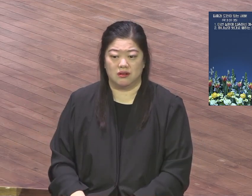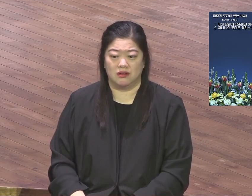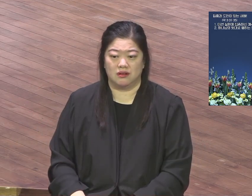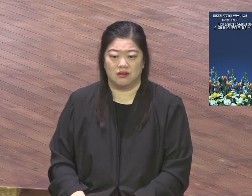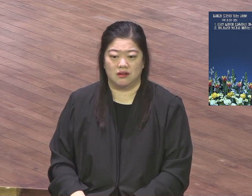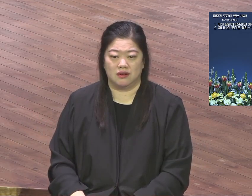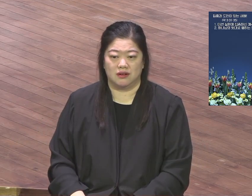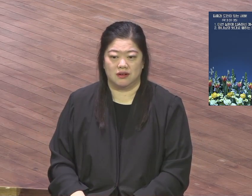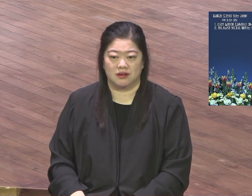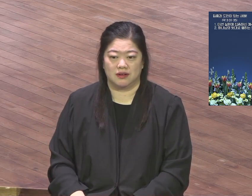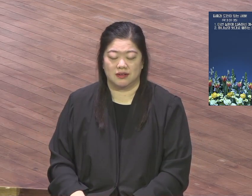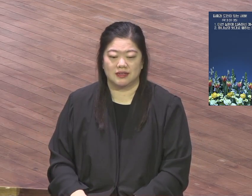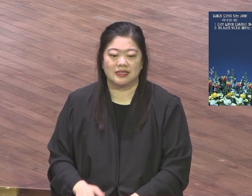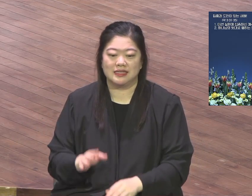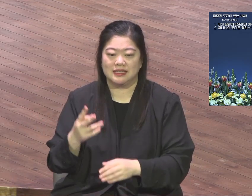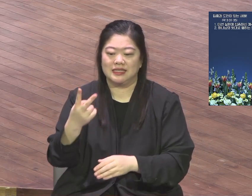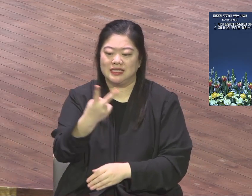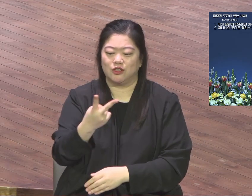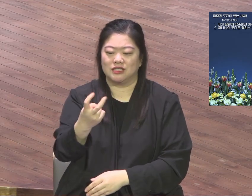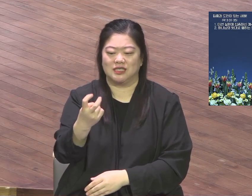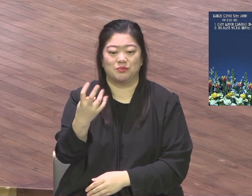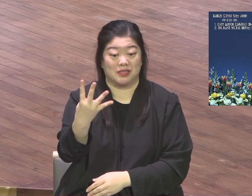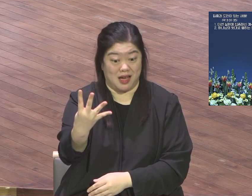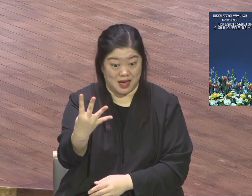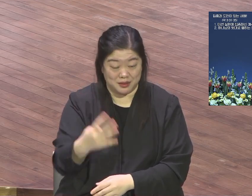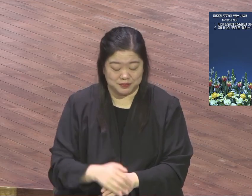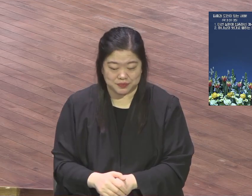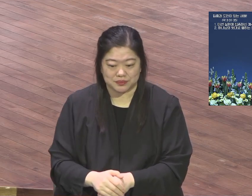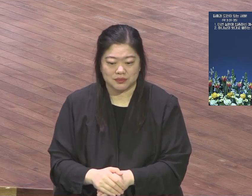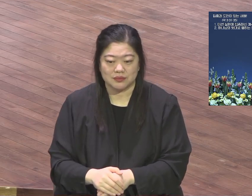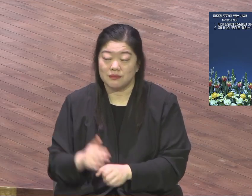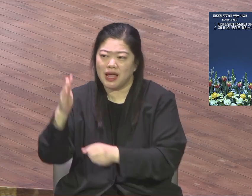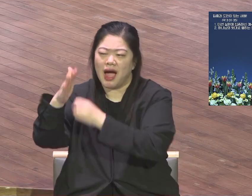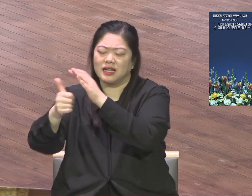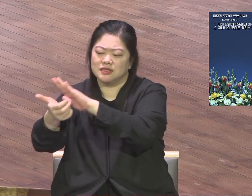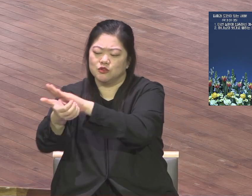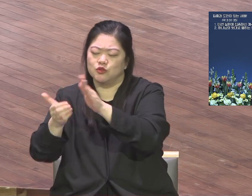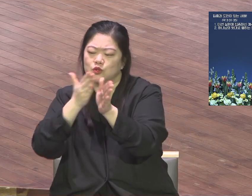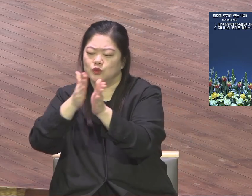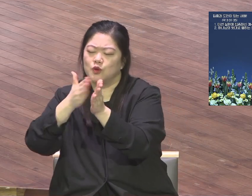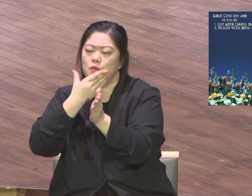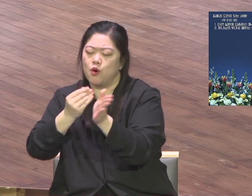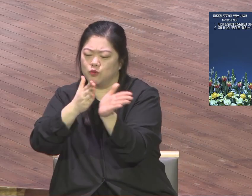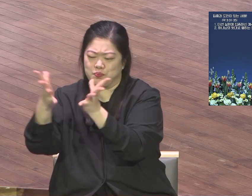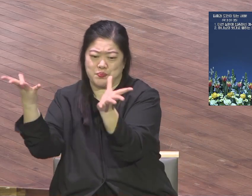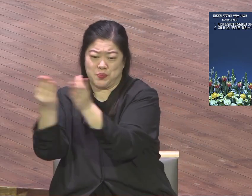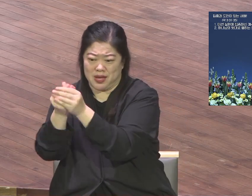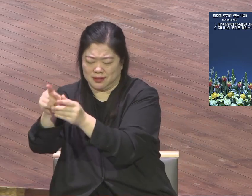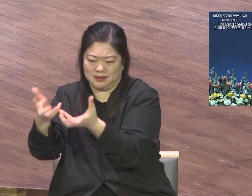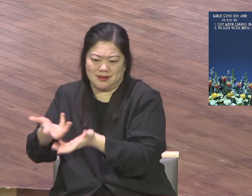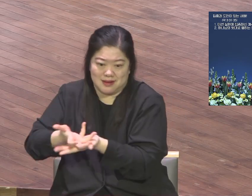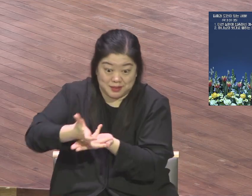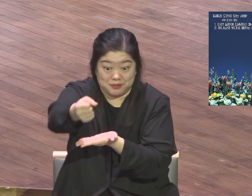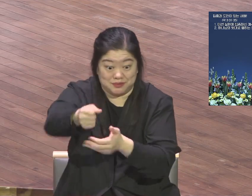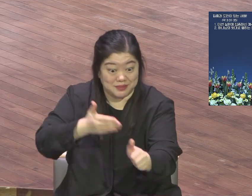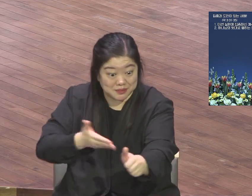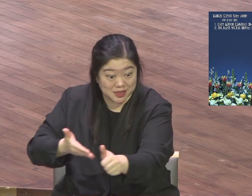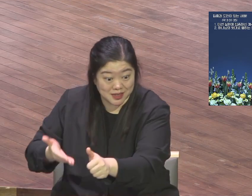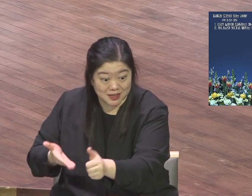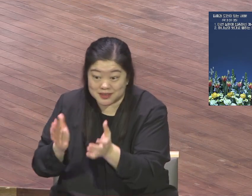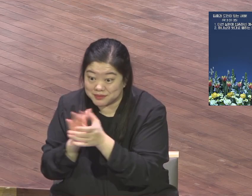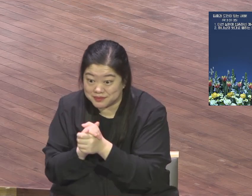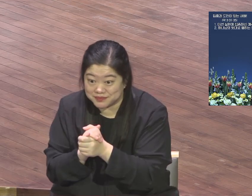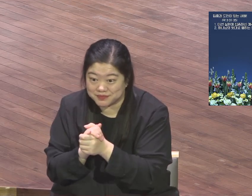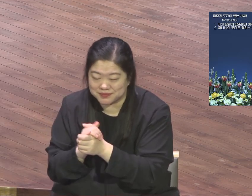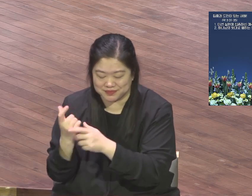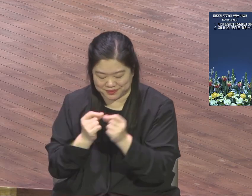2024년 예비된 시간입니다. 예비된 축복을 받아 누리시기를 주님으로 축복합니다. 기도합시다. 아버지